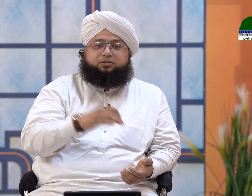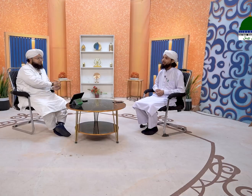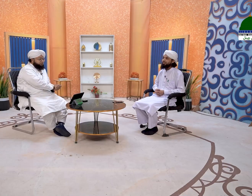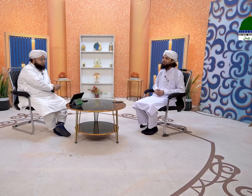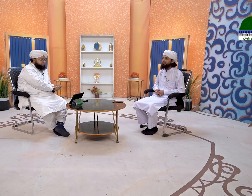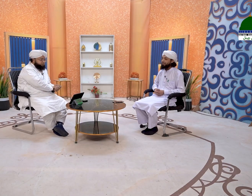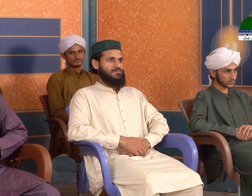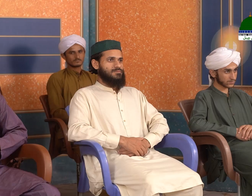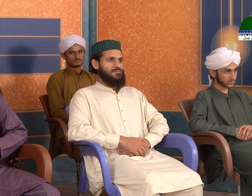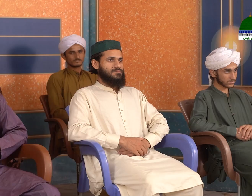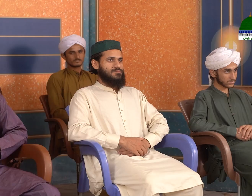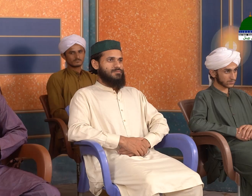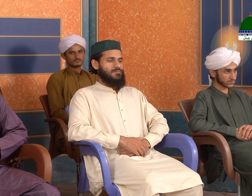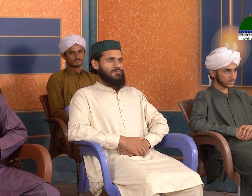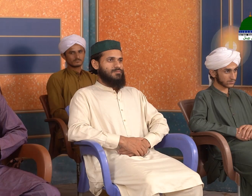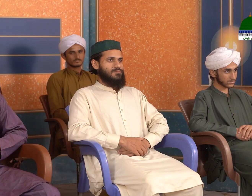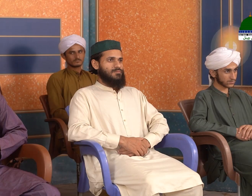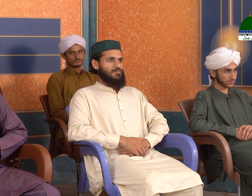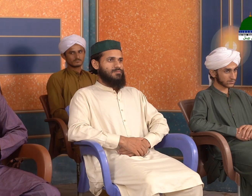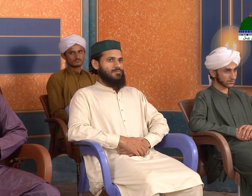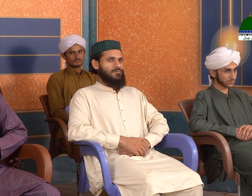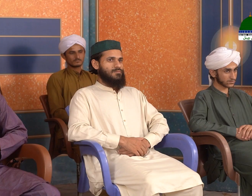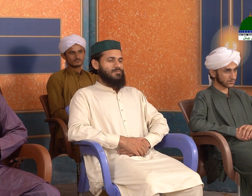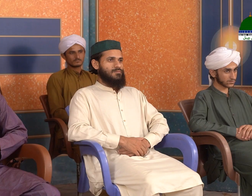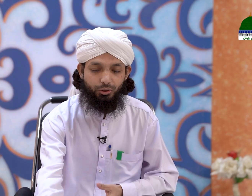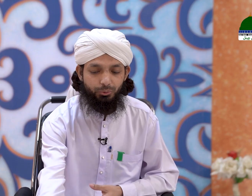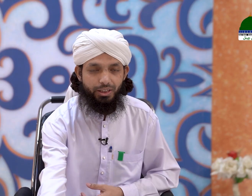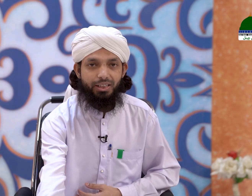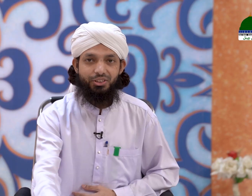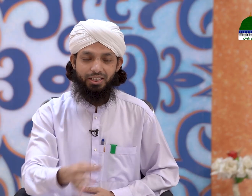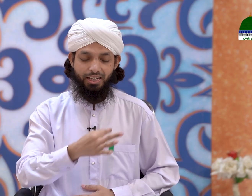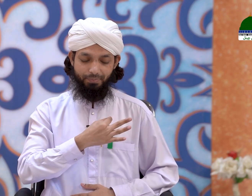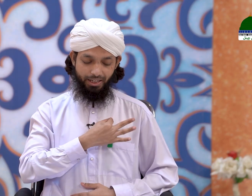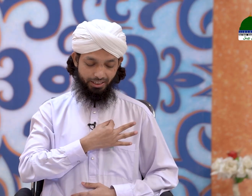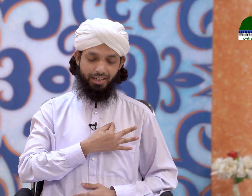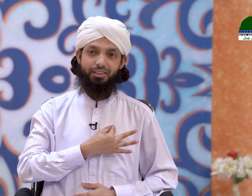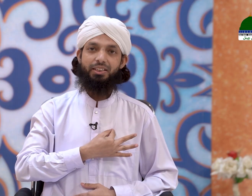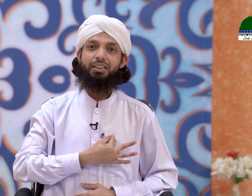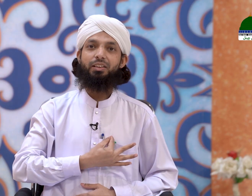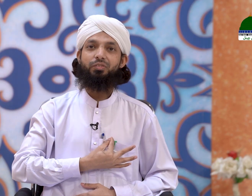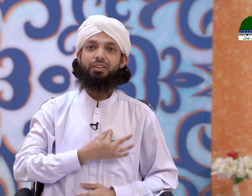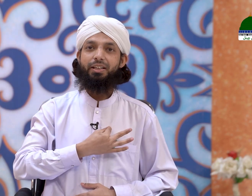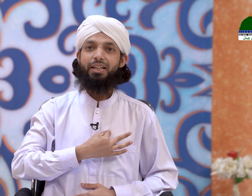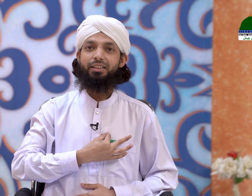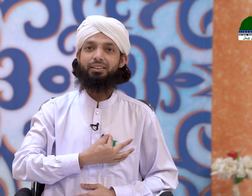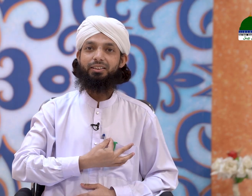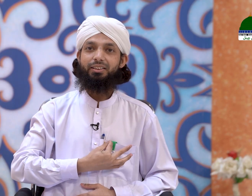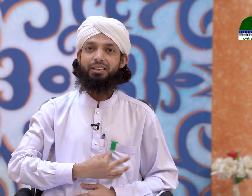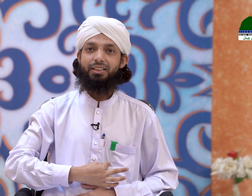اور تیسرا اشارہ انشاءاللہ ہم جو سیکھیں گے نیک، تو نیک کا اشارہ یہاں پر آئے گا نیک، دل کی طرف، نیک نیک